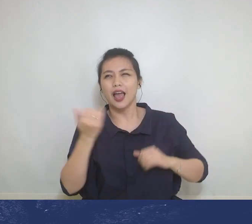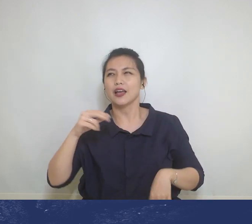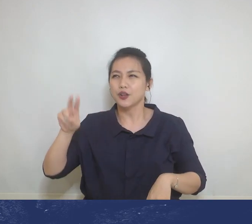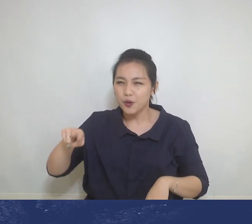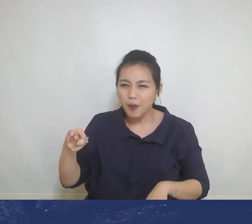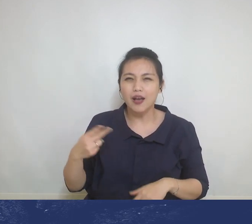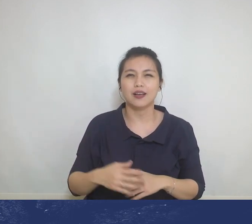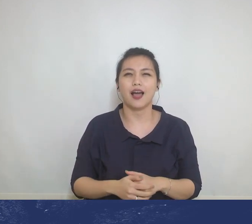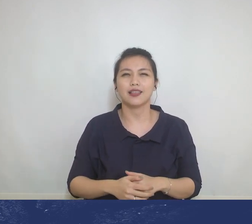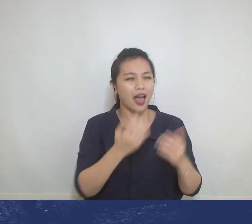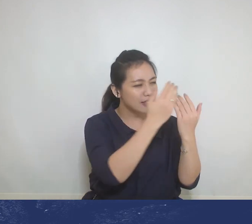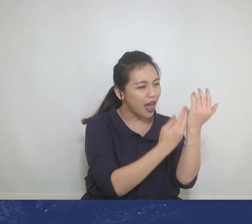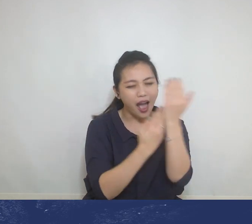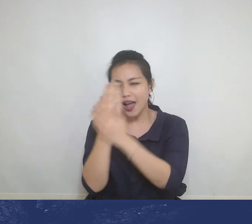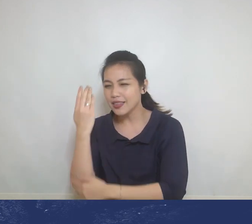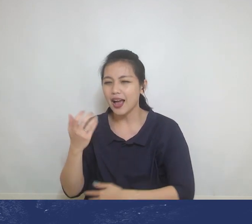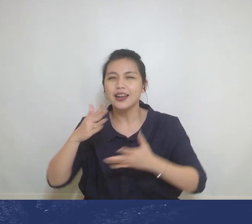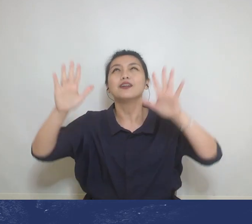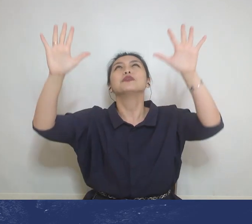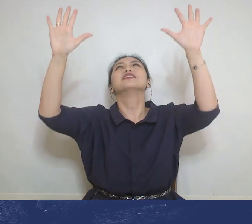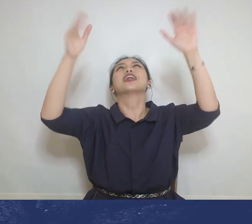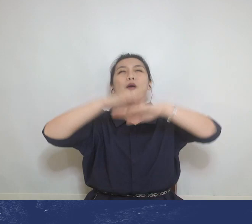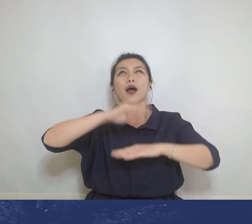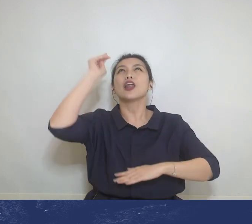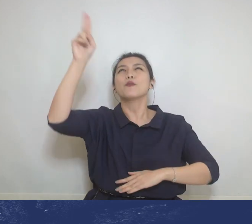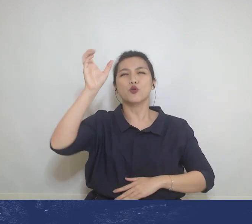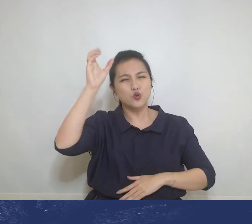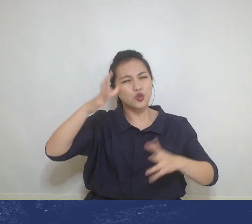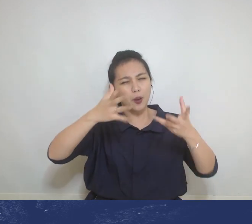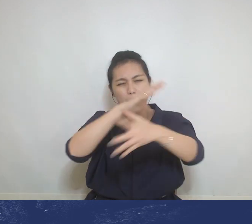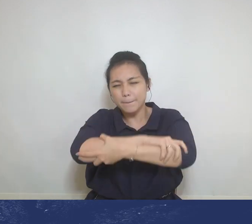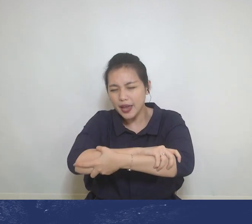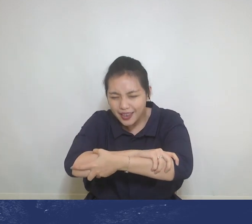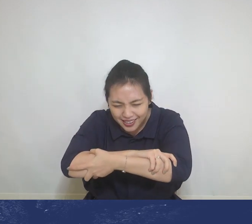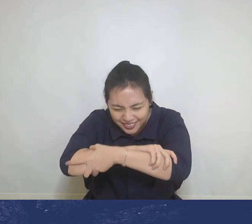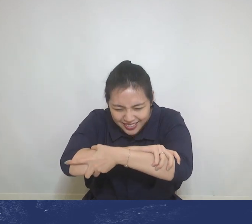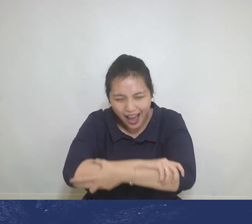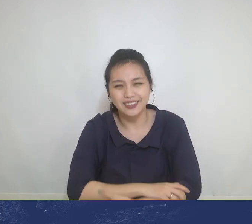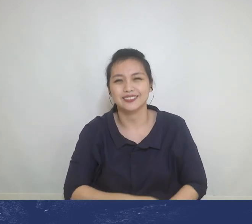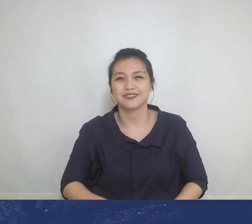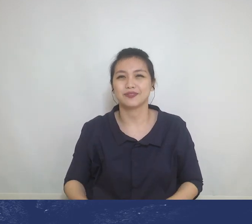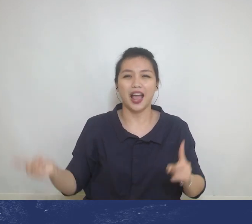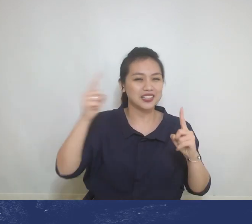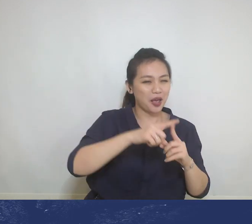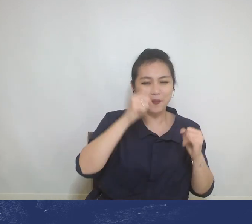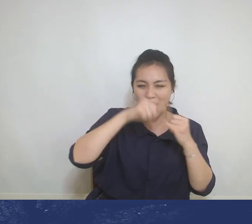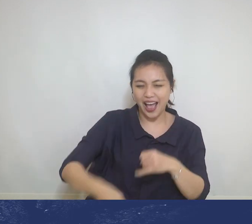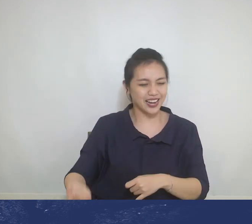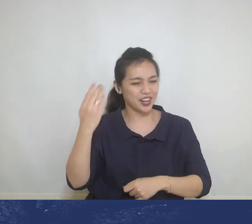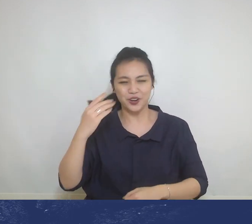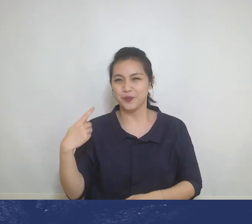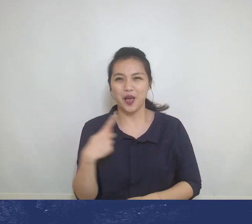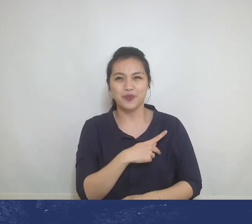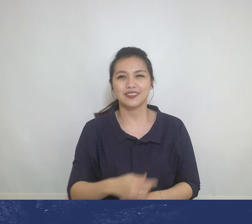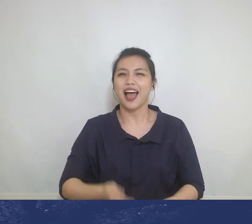demi hati yang diubahkan. Ada tangan demi tangan yang diserahkan kepada Engkau untuk memegangi Tuhannya sampai pada